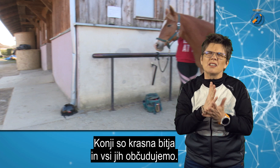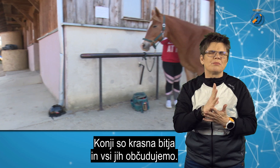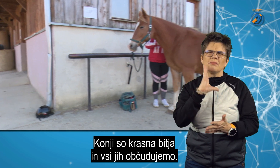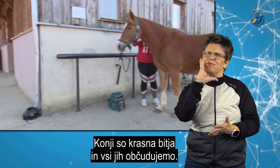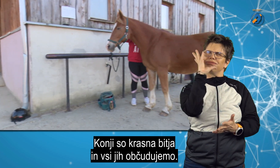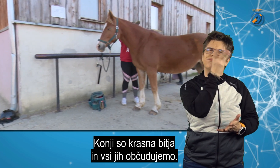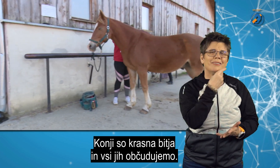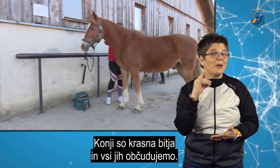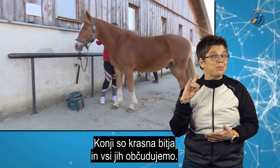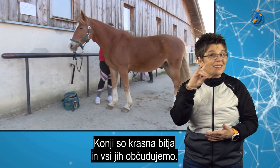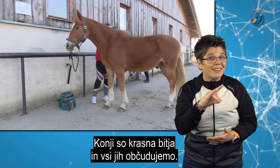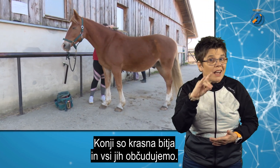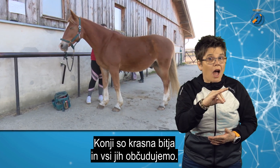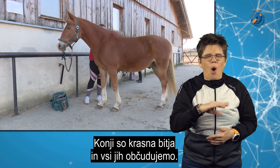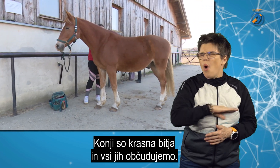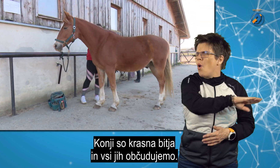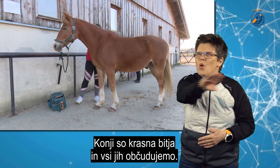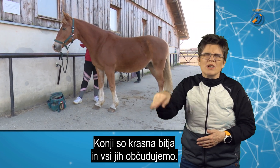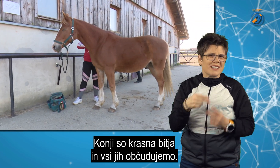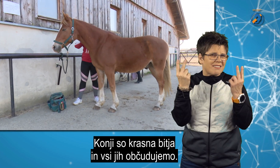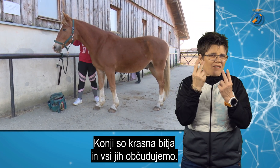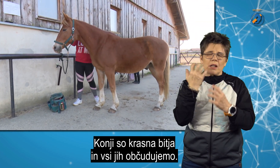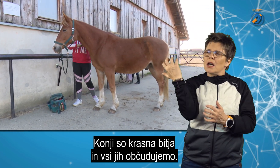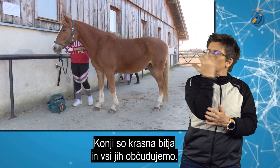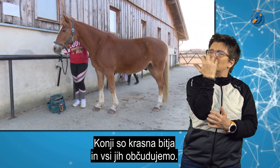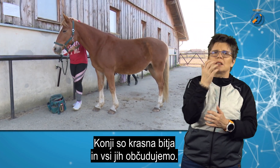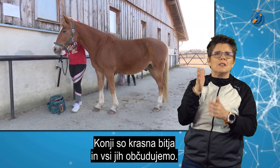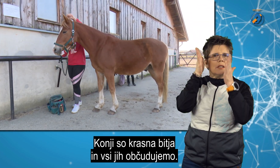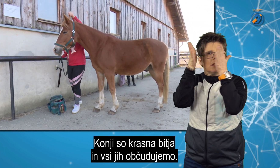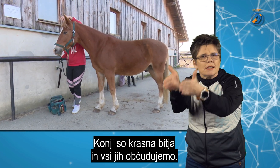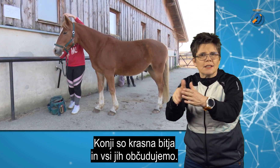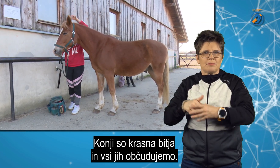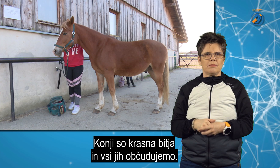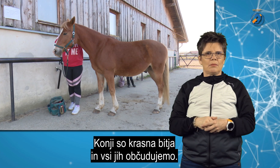Konji so krasna bitja in vsi jih občudujemo.